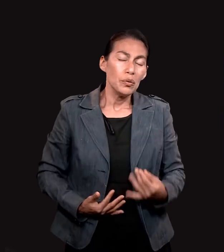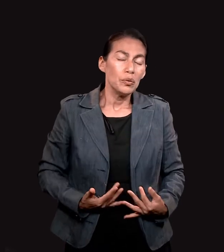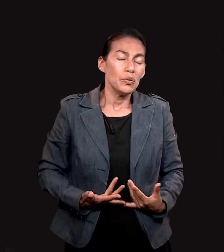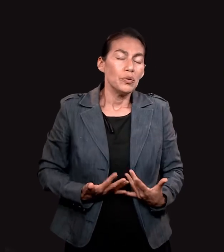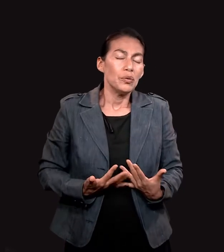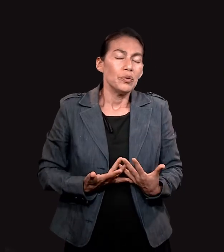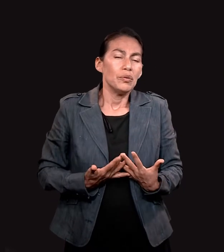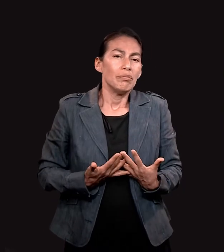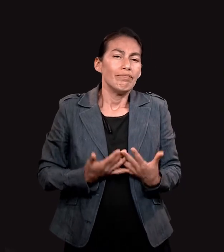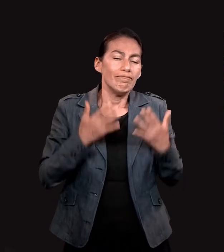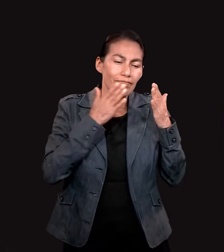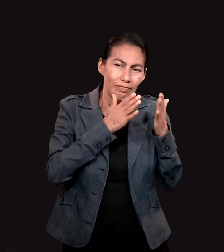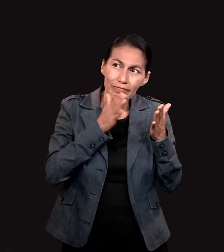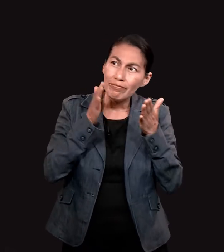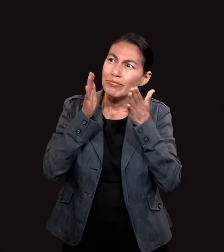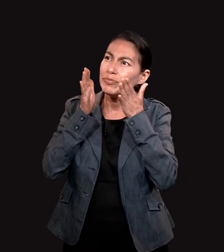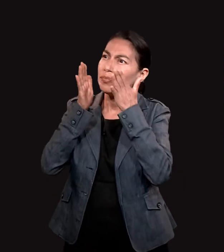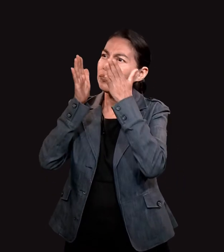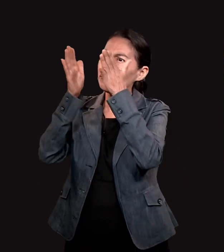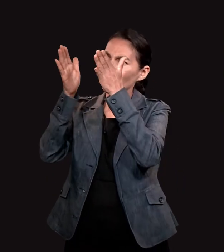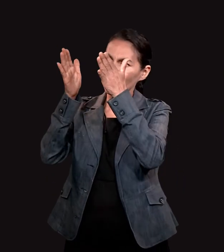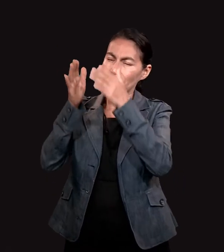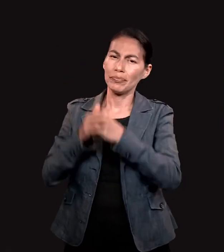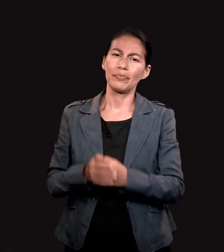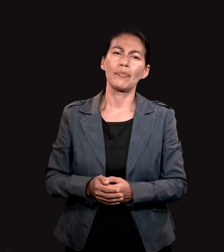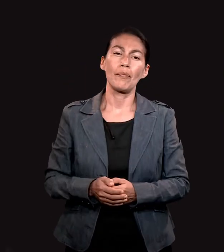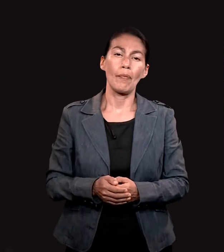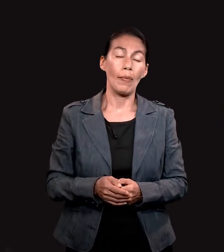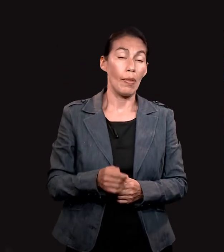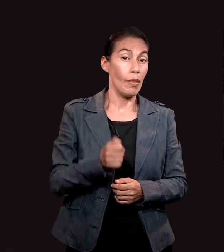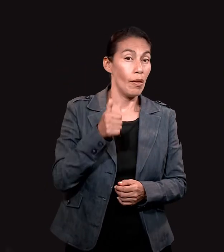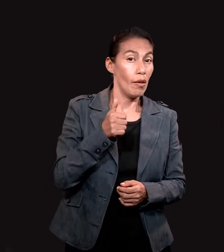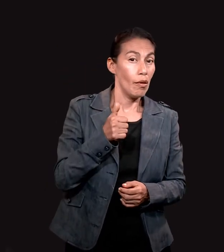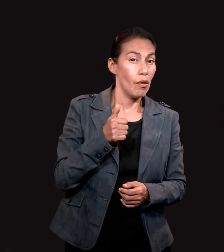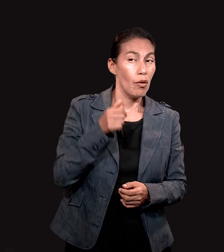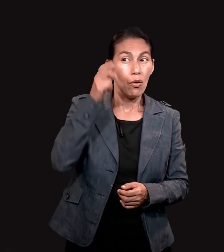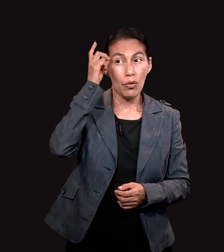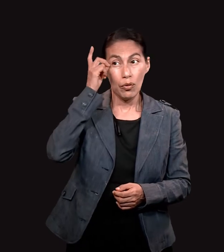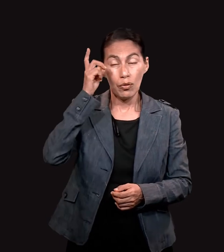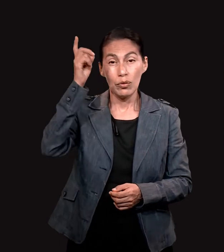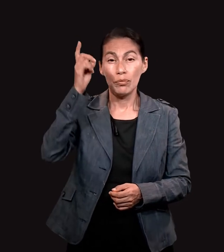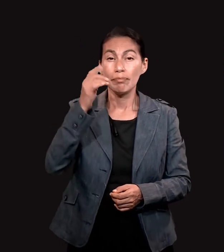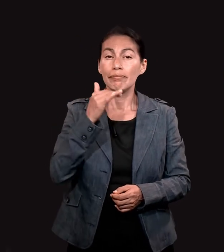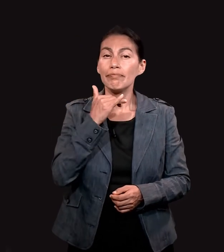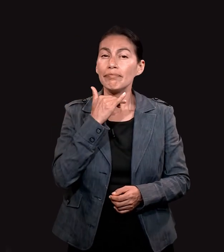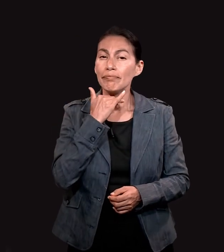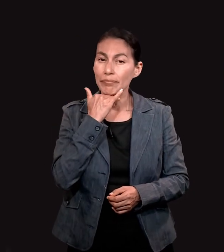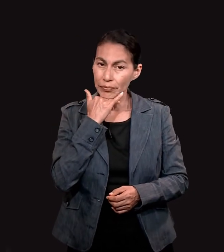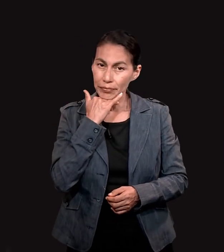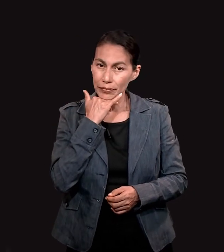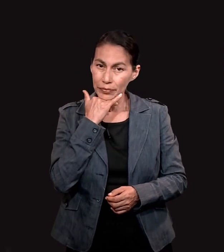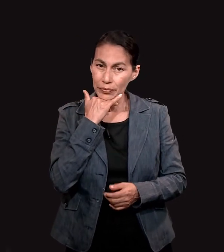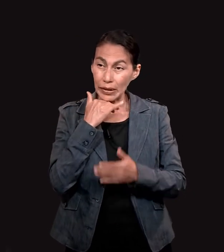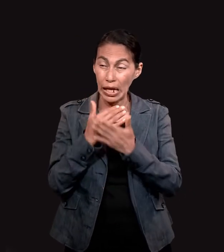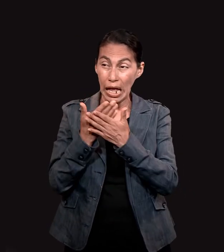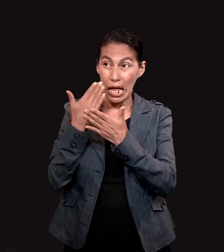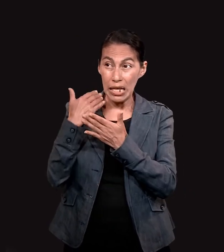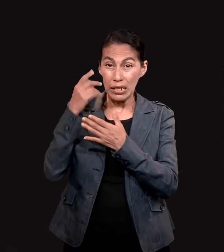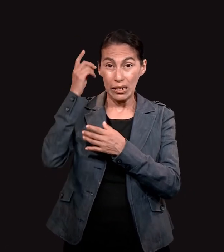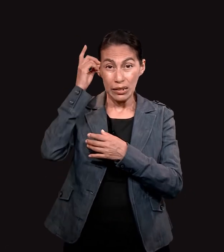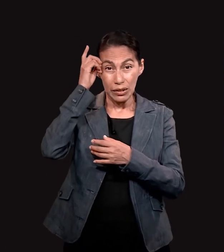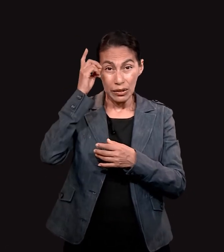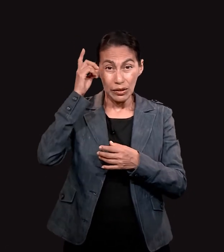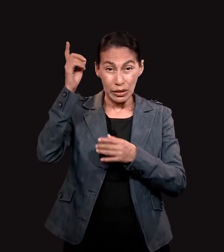importante, humilde y fervientemente, dedicar nuestras vidas a Dios. Primero, para el perdón de nuestros